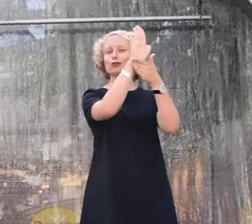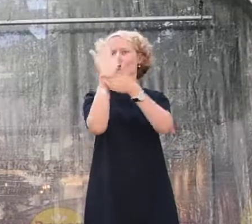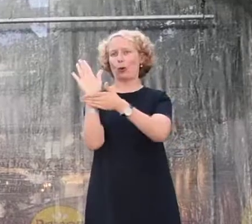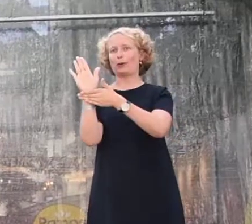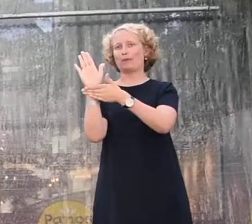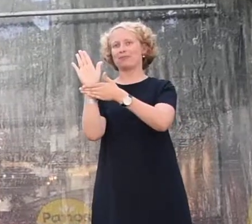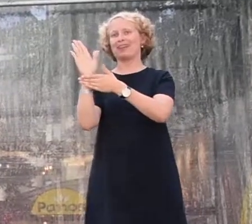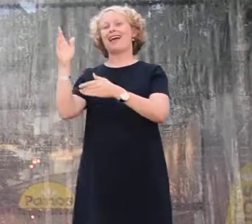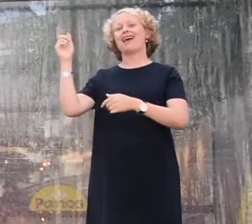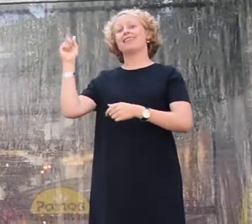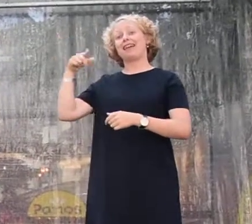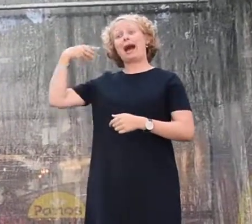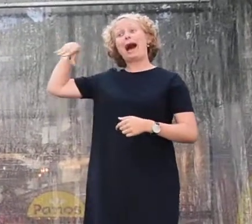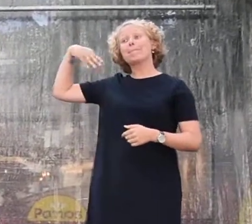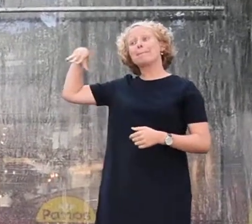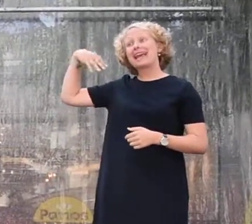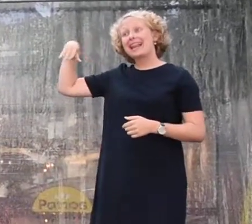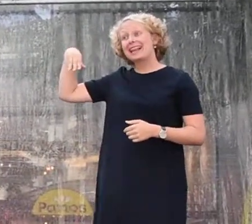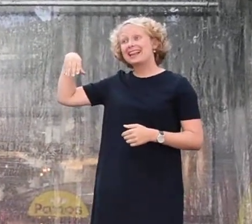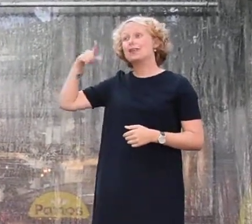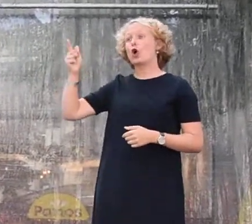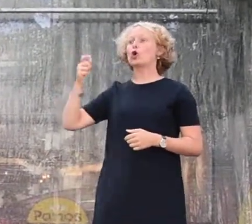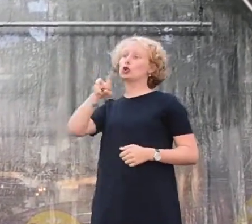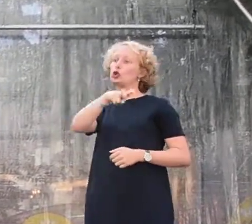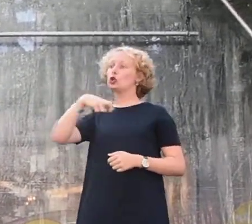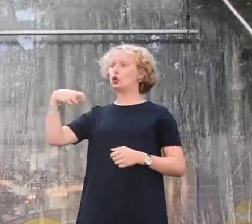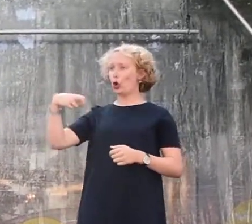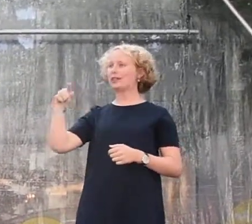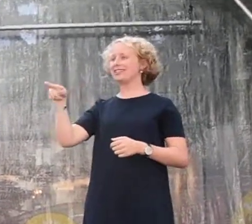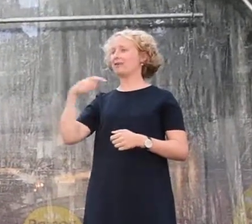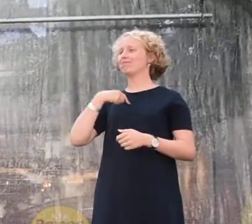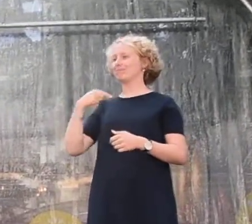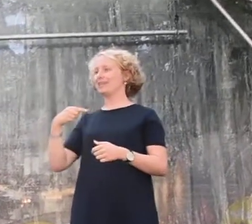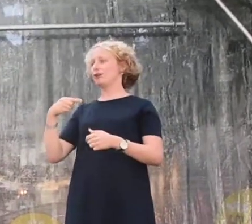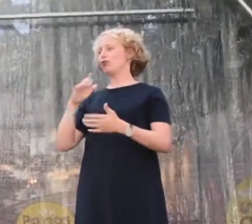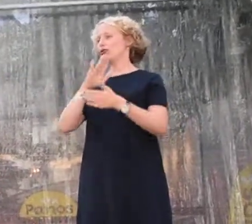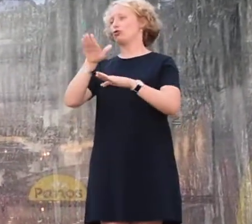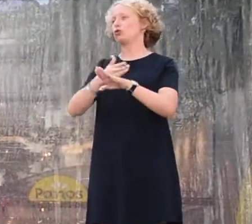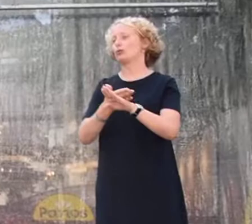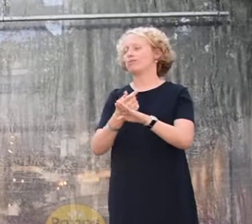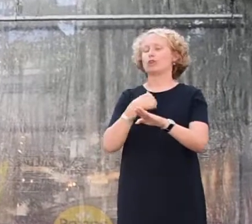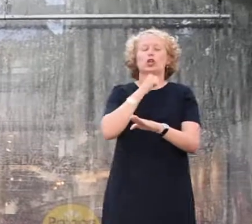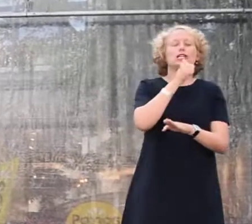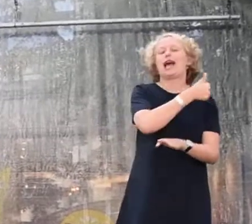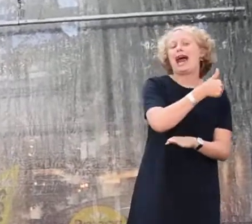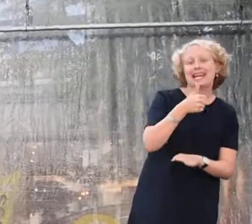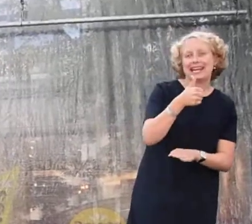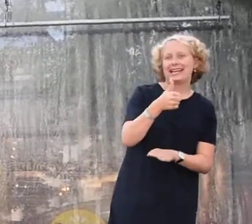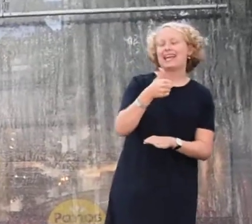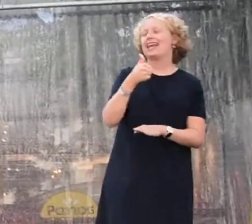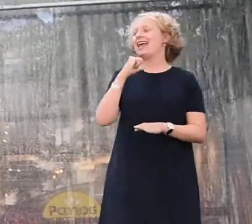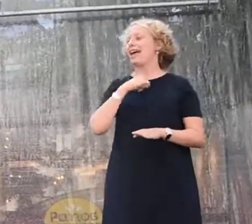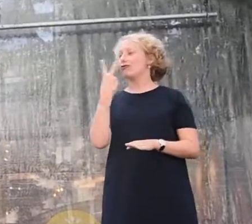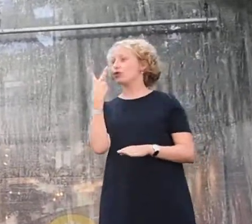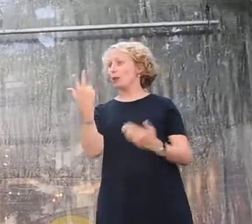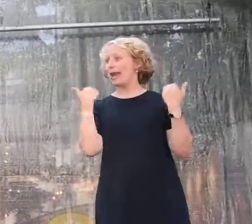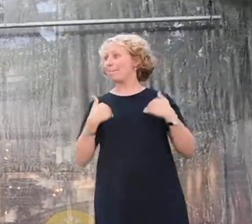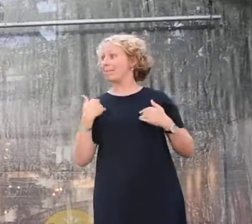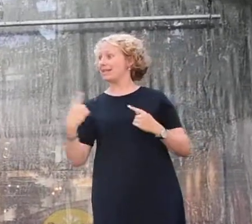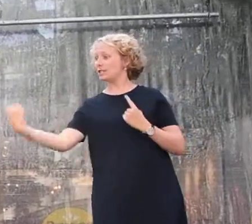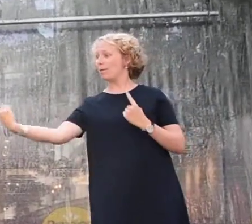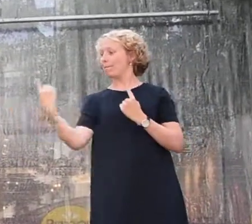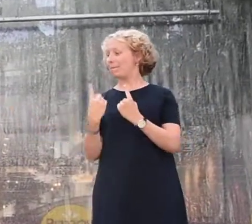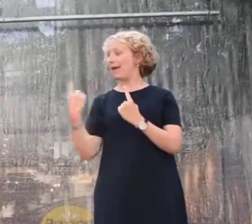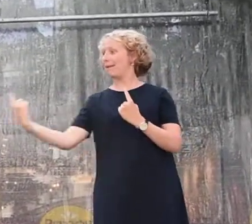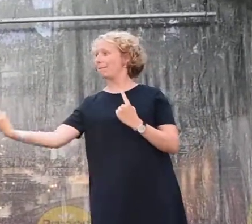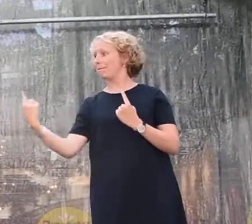CC zullen spelen. En dat programma heet Door de Overlevenden. Dat ga ik niet alleen zijn, daar komen nog twee andere bijzonder getalenteerde mensen